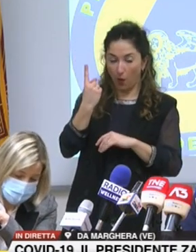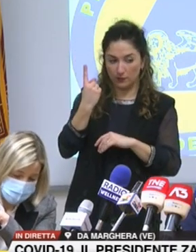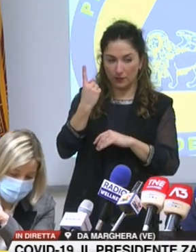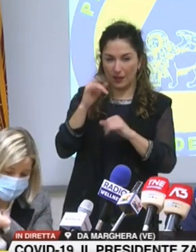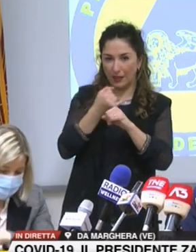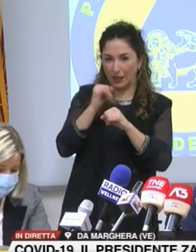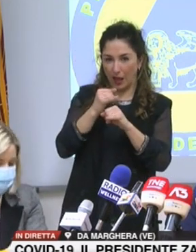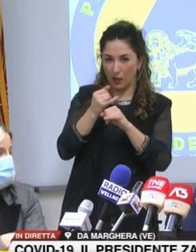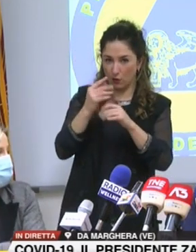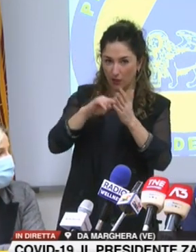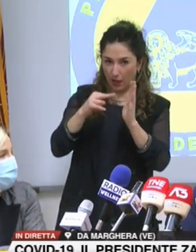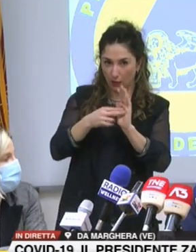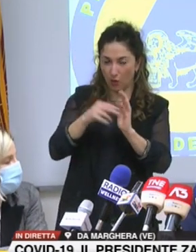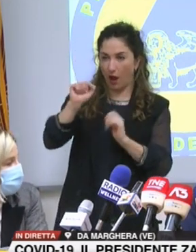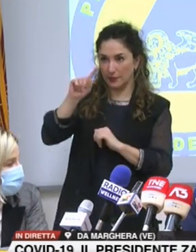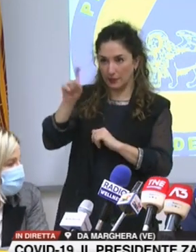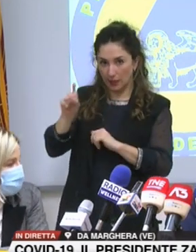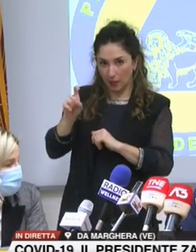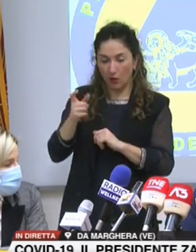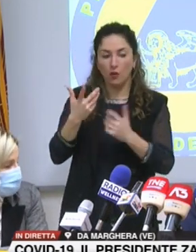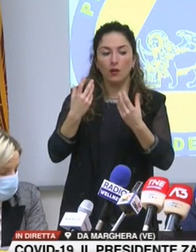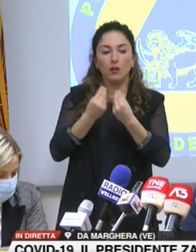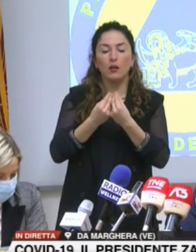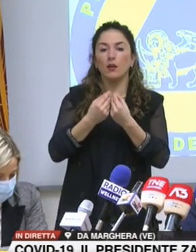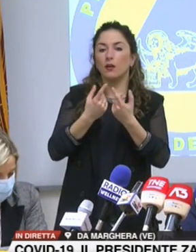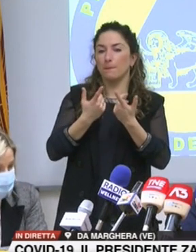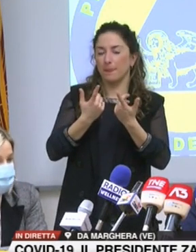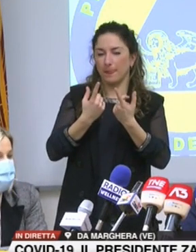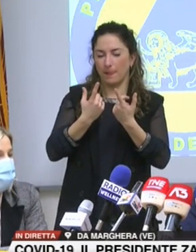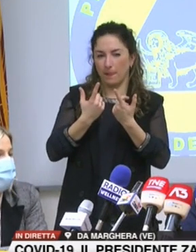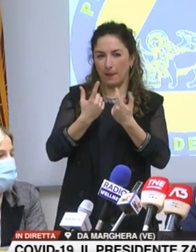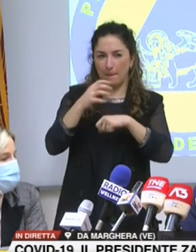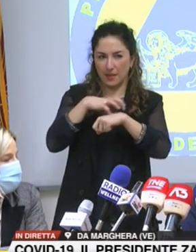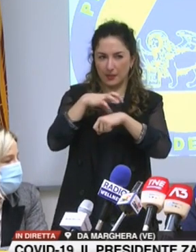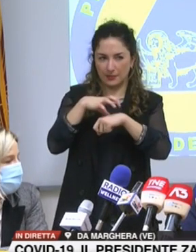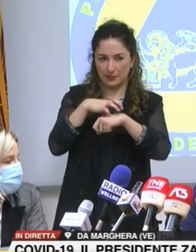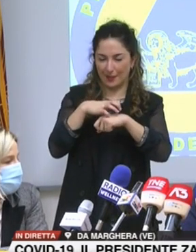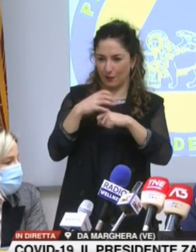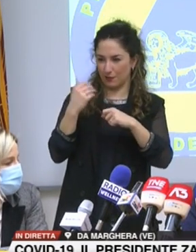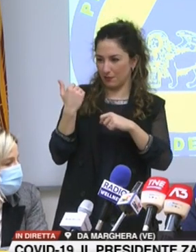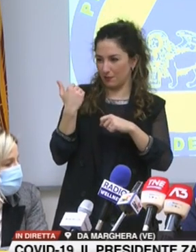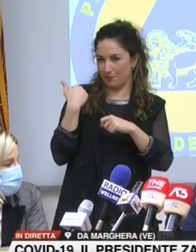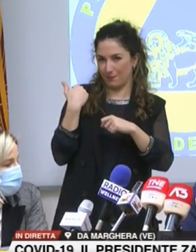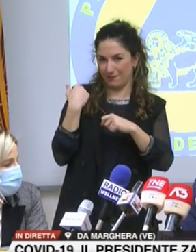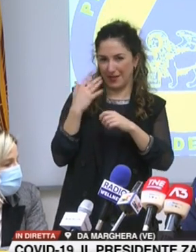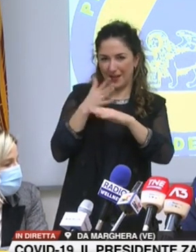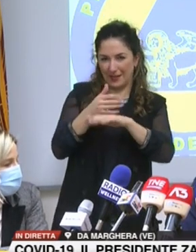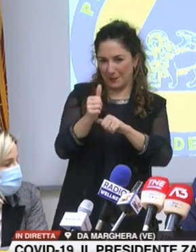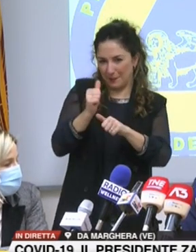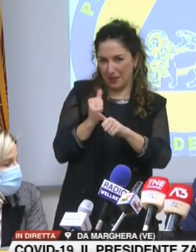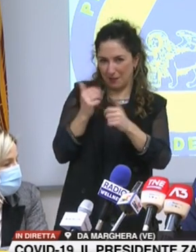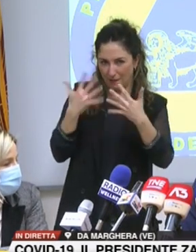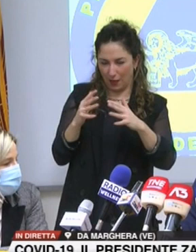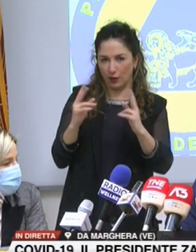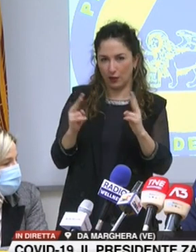su AstraZeneca che abbiamo appreso nell'incontro col Ministero che si è chiuso pochi minuti prima di entrare in questa sala stampa,